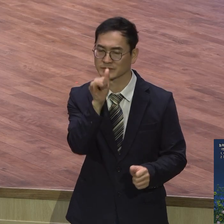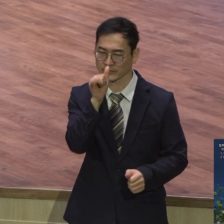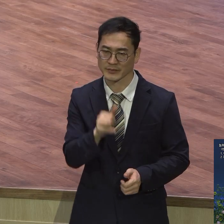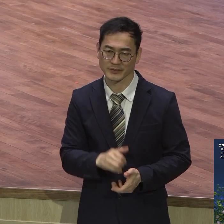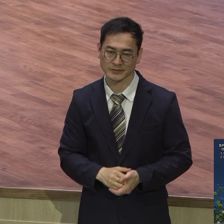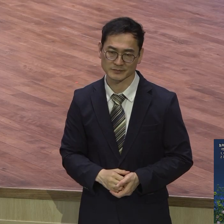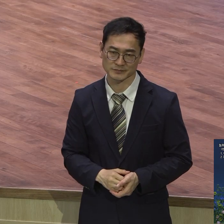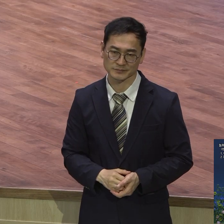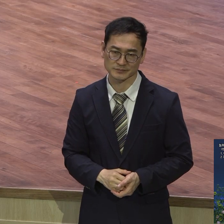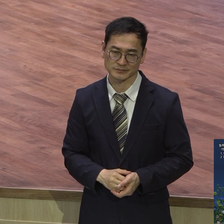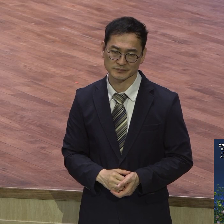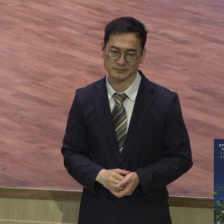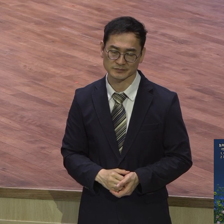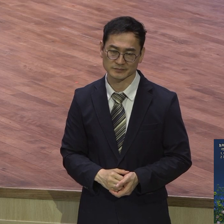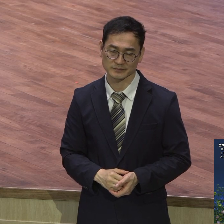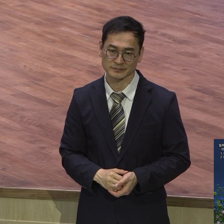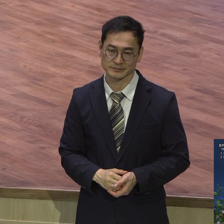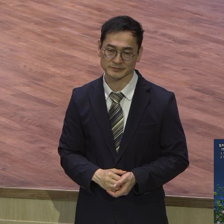교회는요 민주주의 아니에요